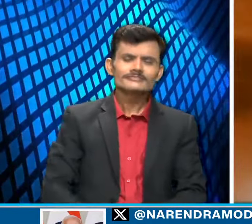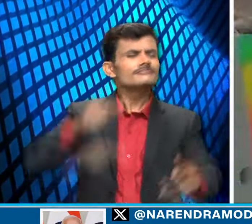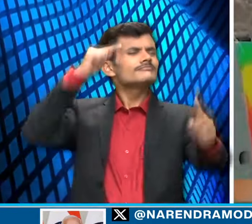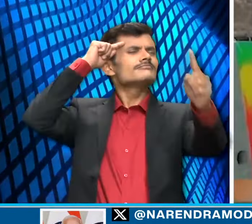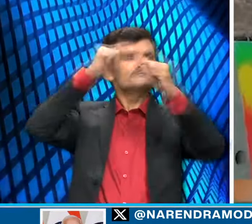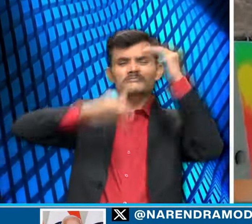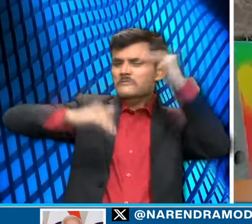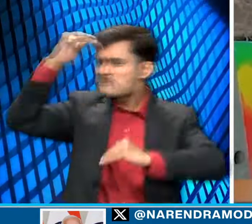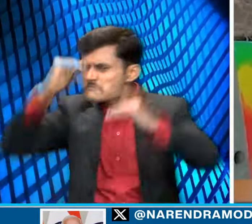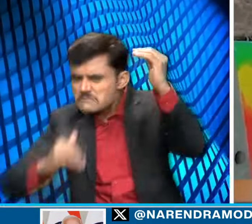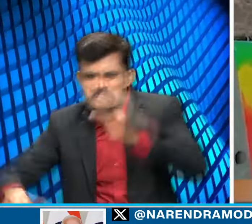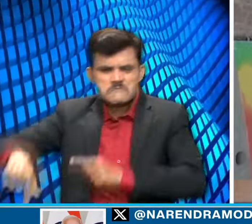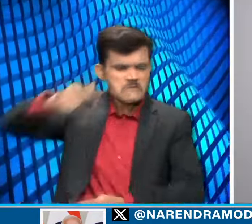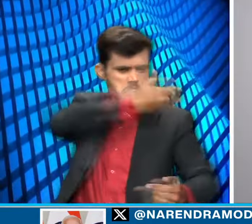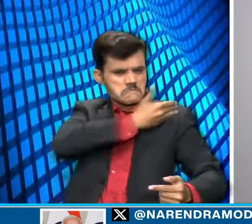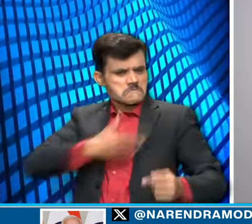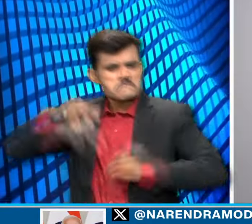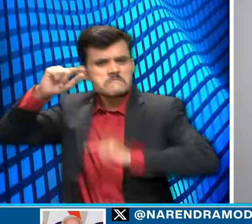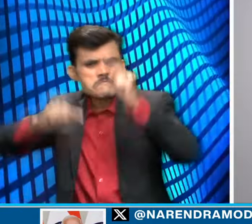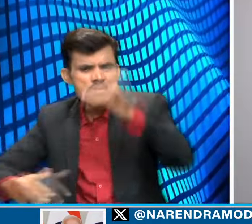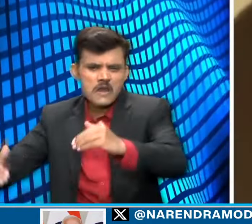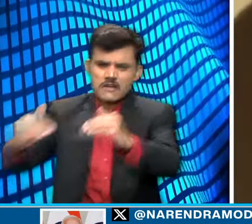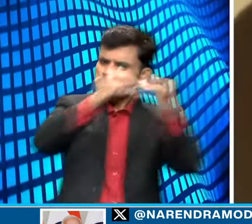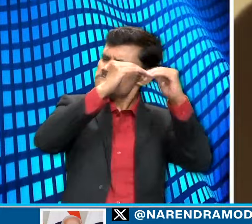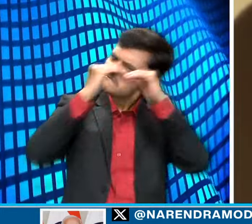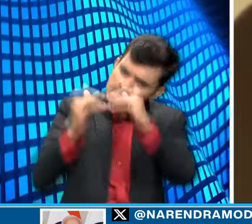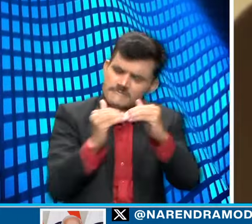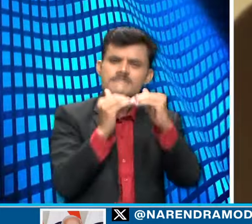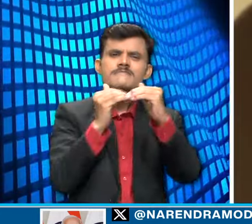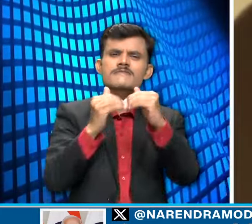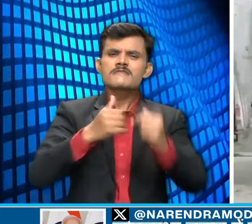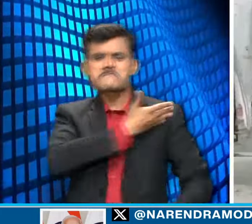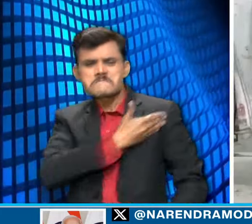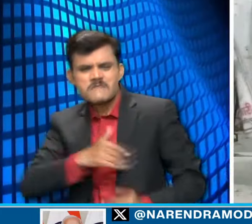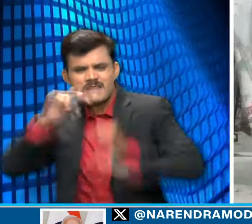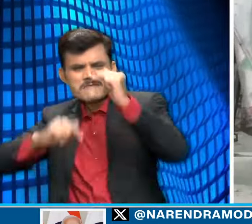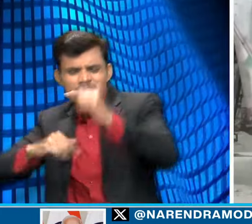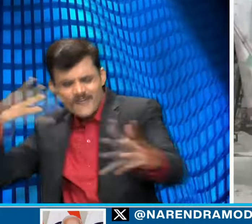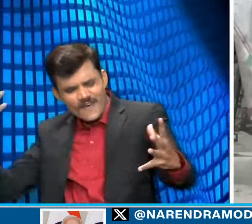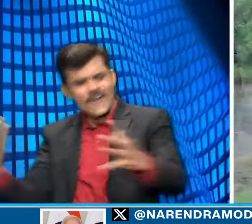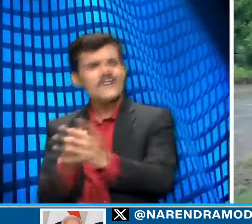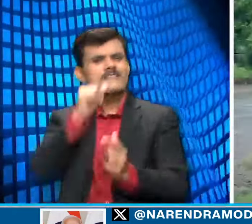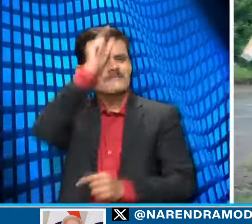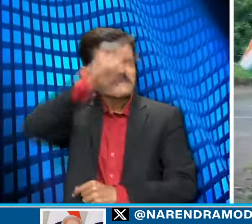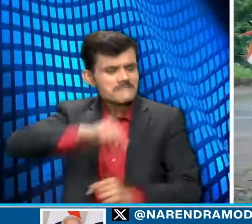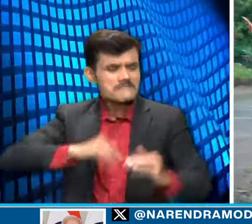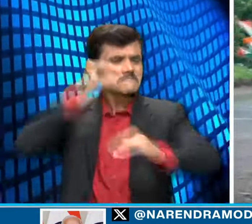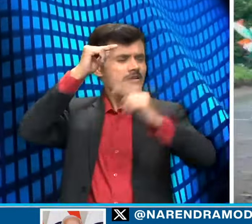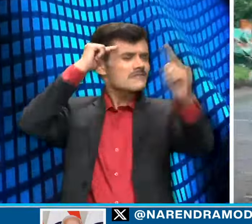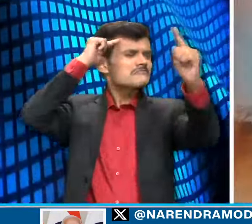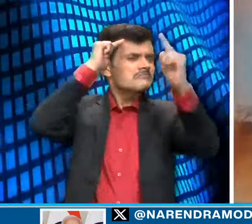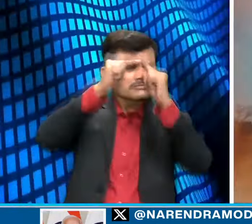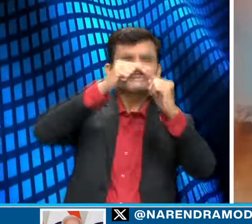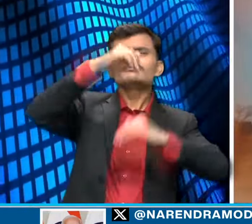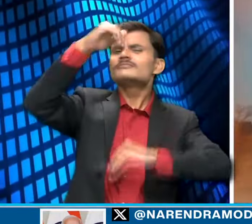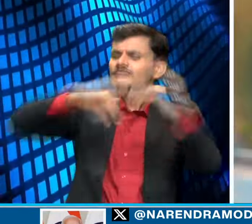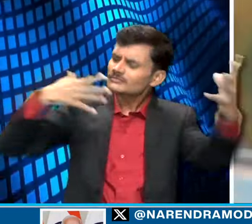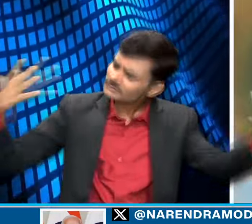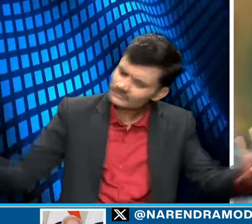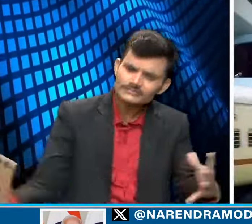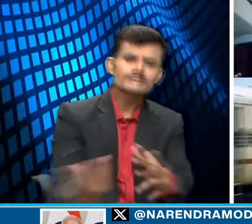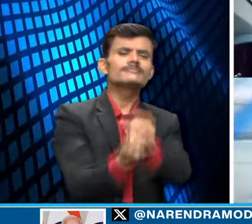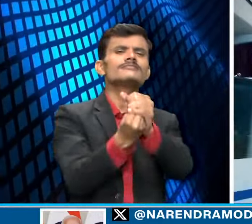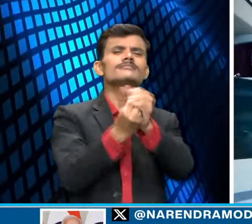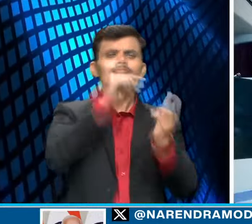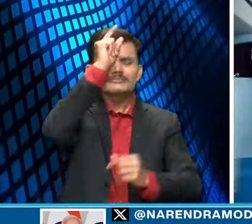میند بن بھا بھارت کی مقد کی